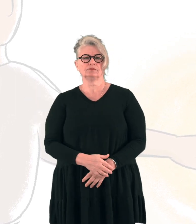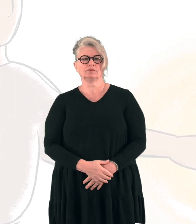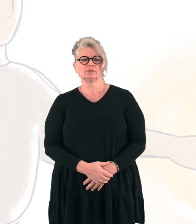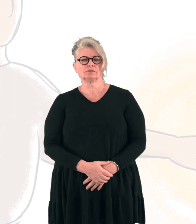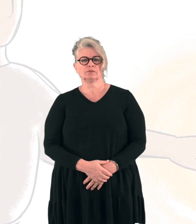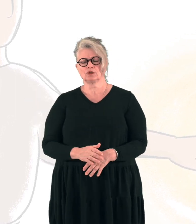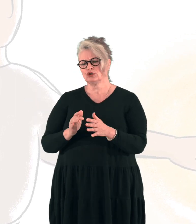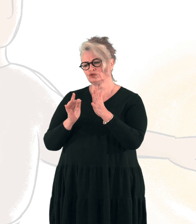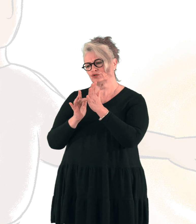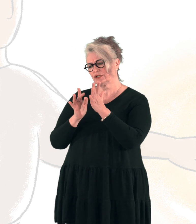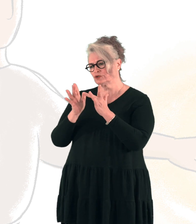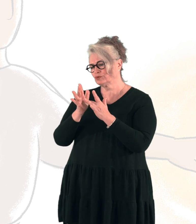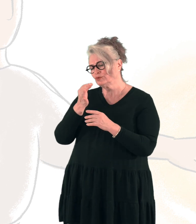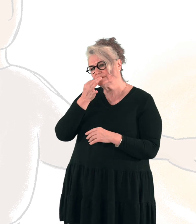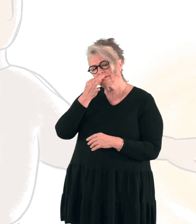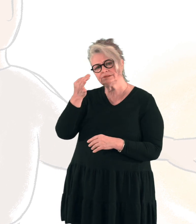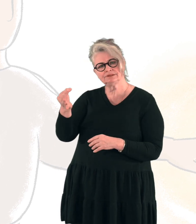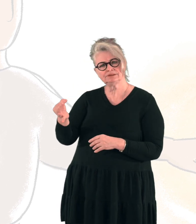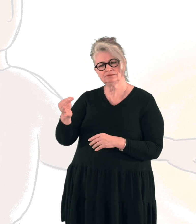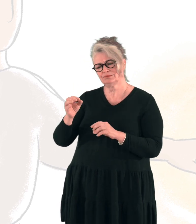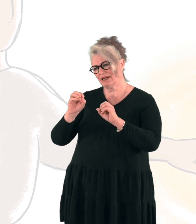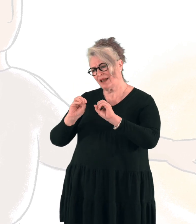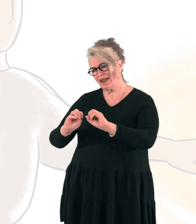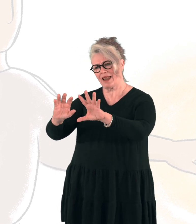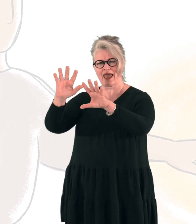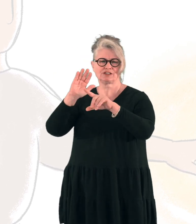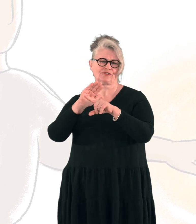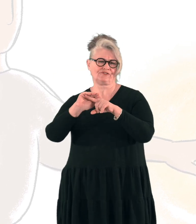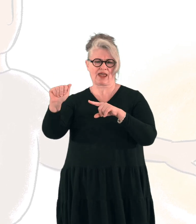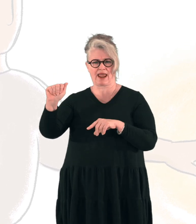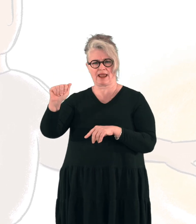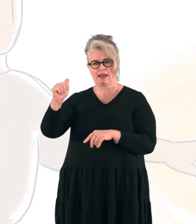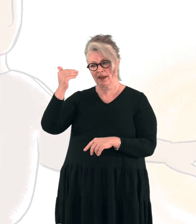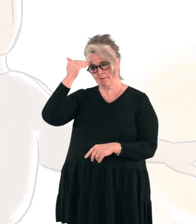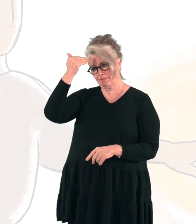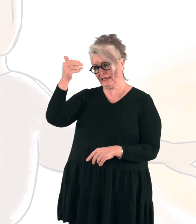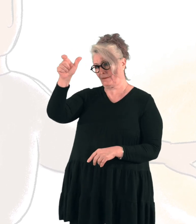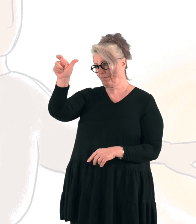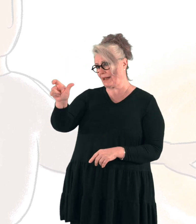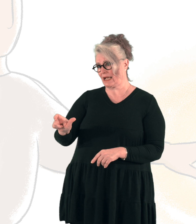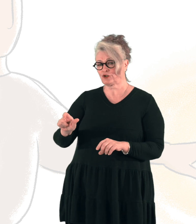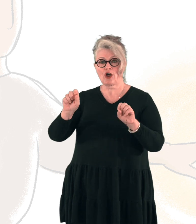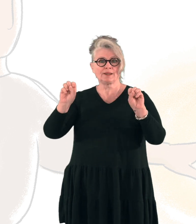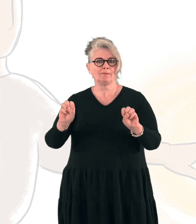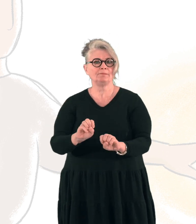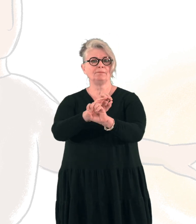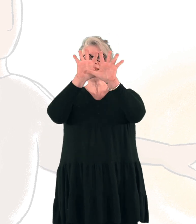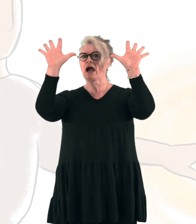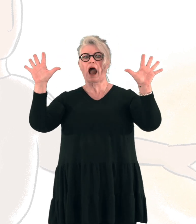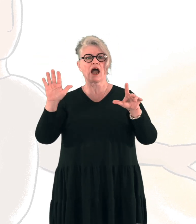nous Jésus lui dit ne l'empêchez pas en effet si quelqu'un fait un miracle